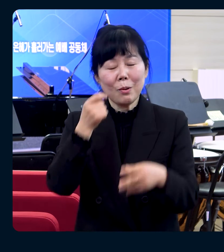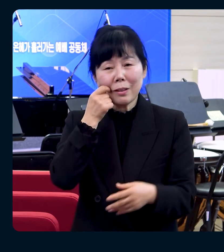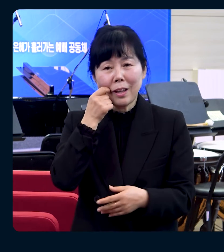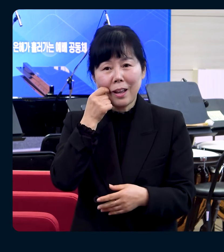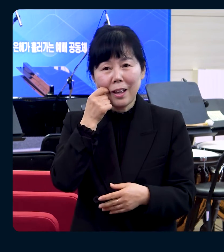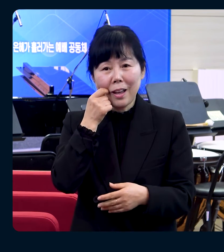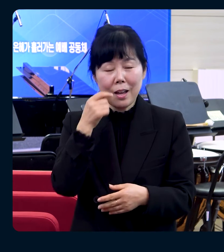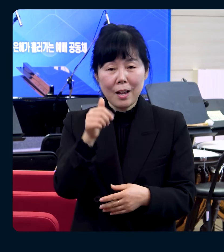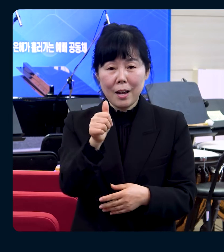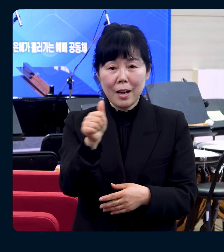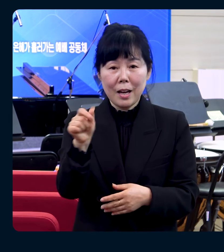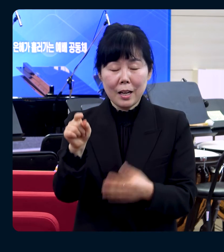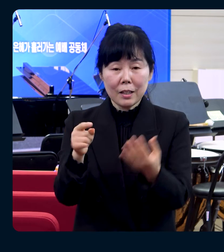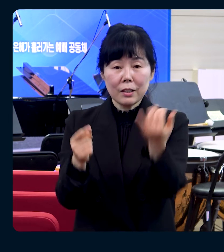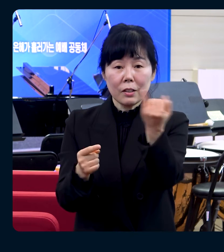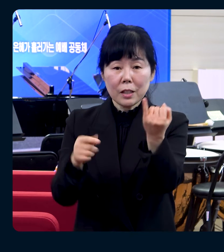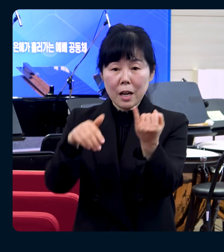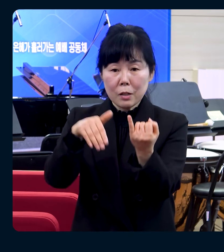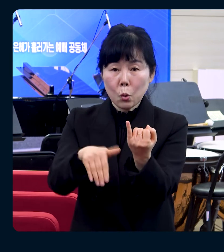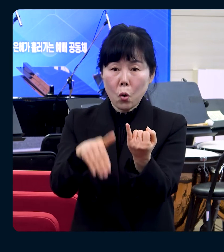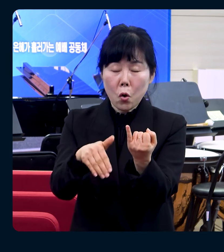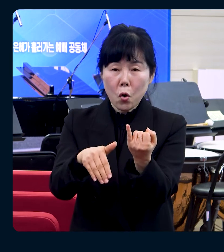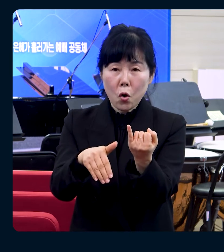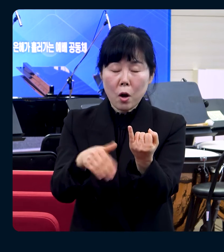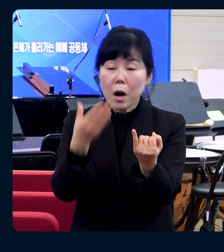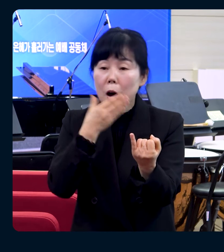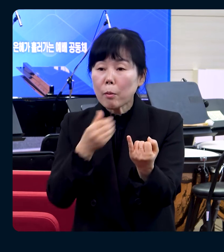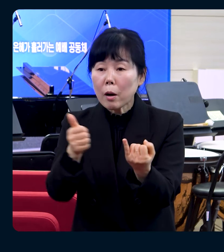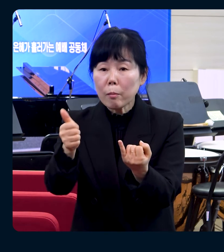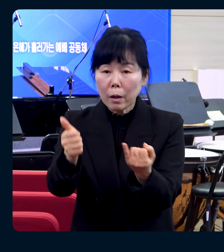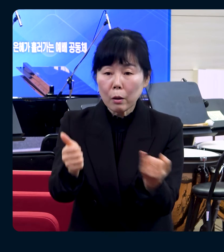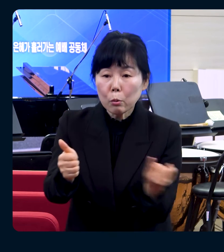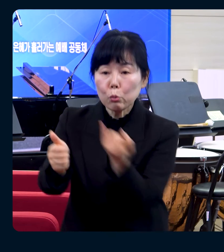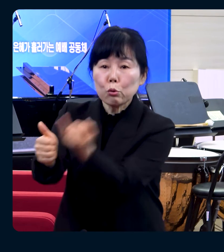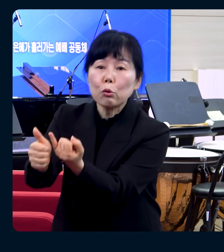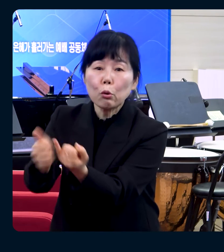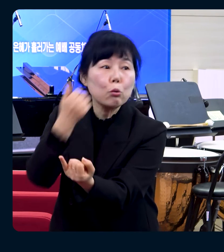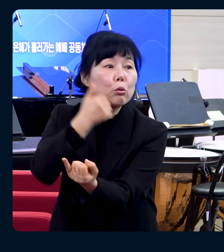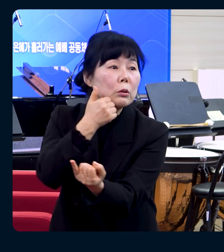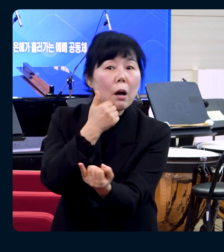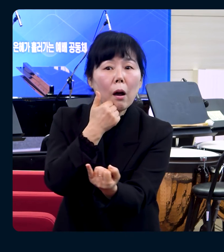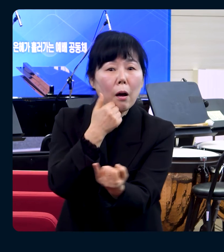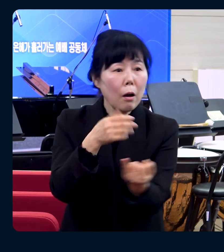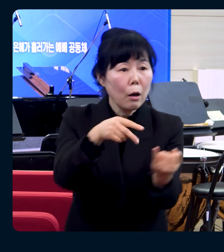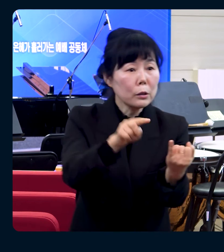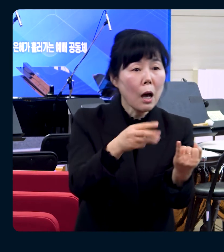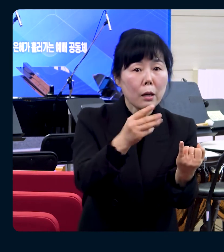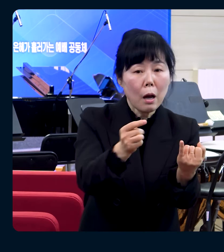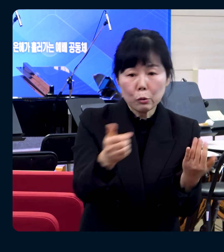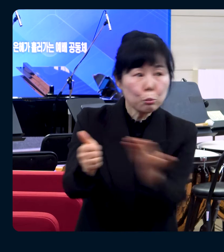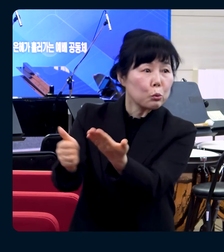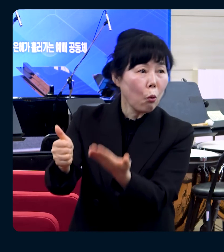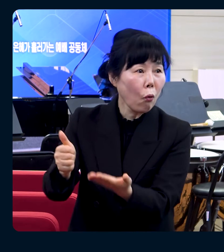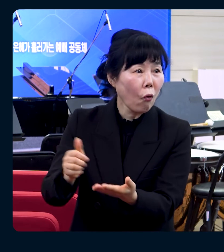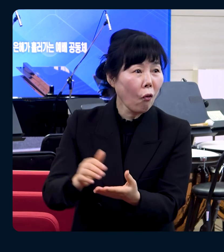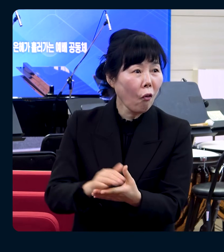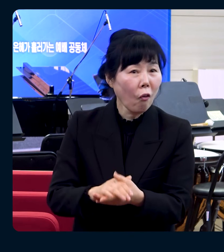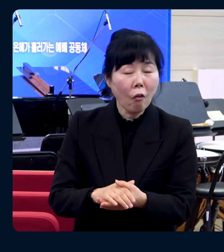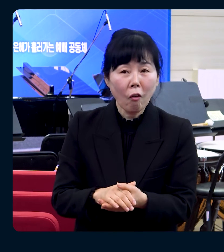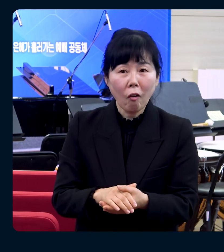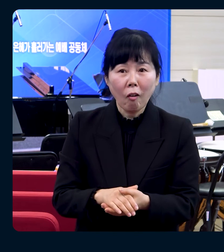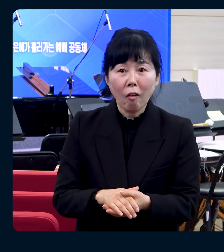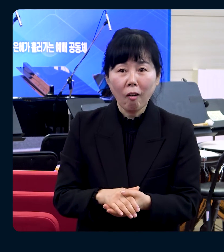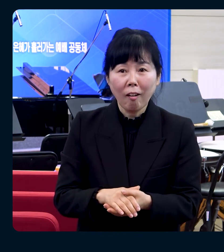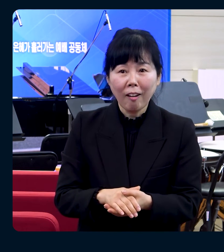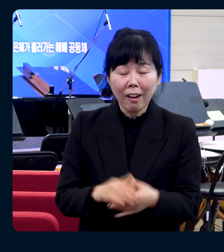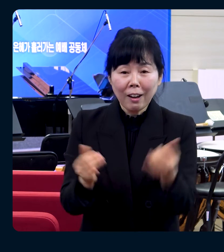왜냐하면 하갈을 들여서 아들을 낳게 한 건 누가 한 거예요? 사라가 한 거예요. 자기가 해놓고 말이죠. 왜 책임을 남편한테 자꾸 묻는지